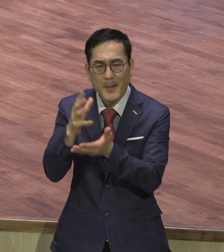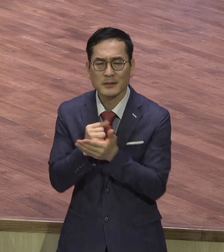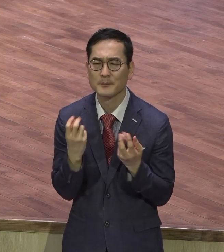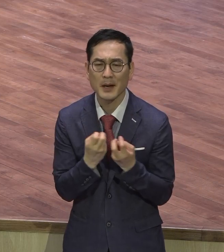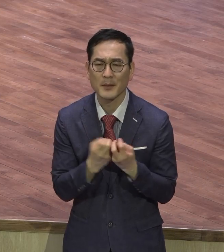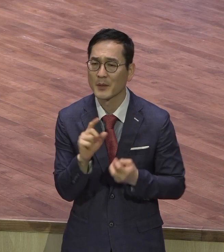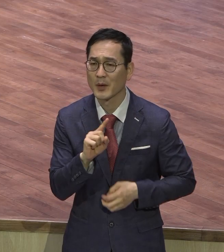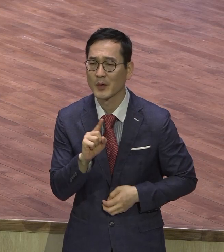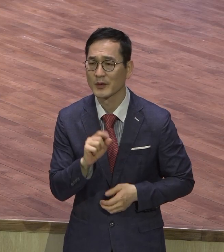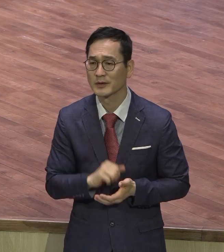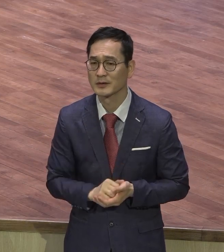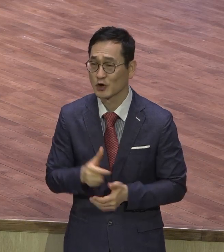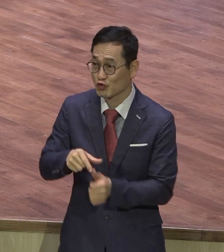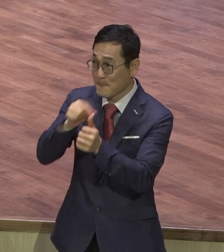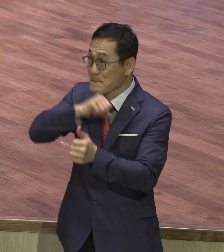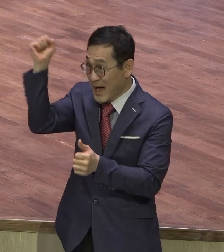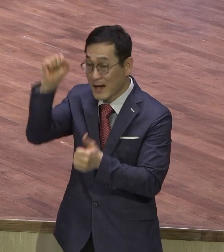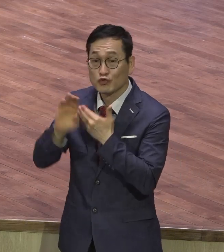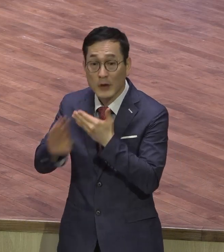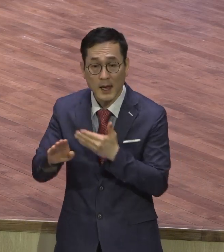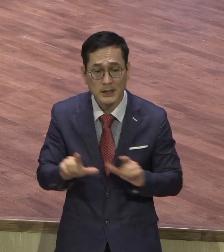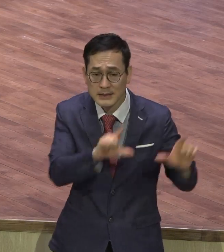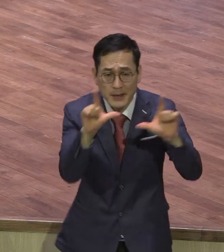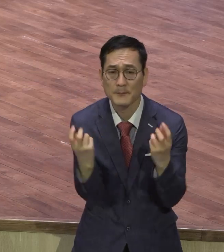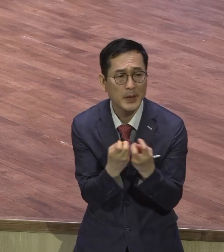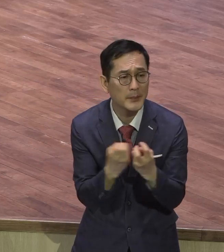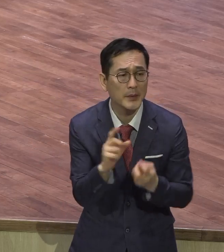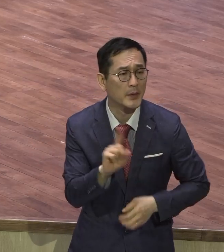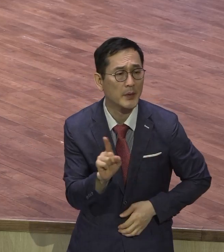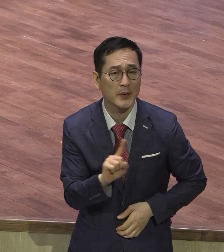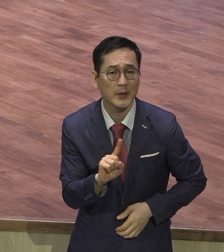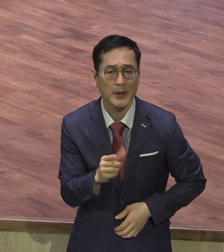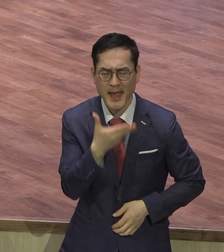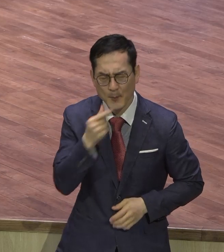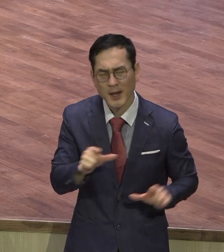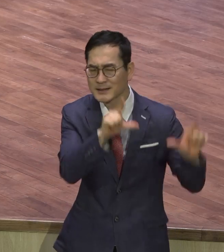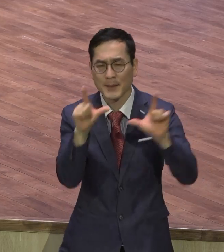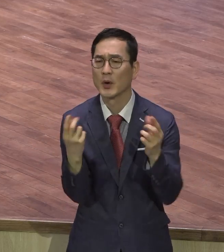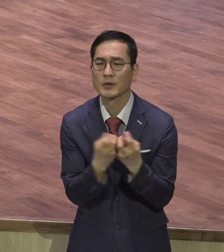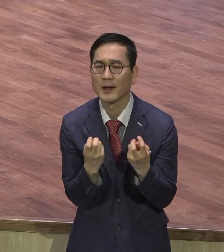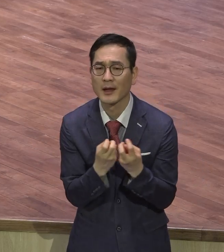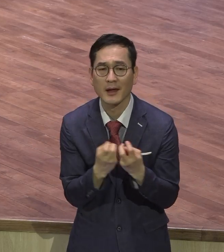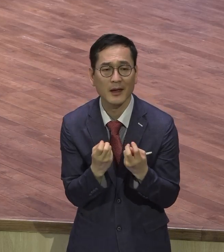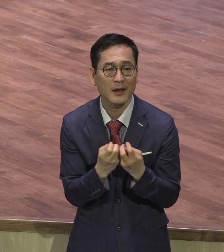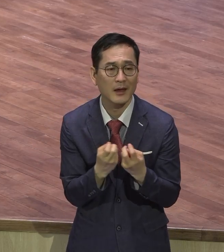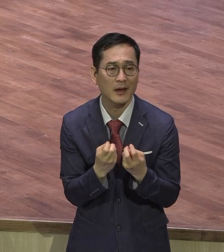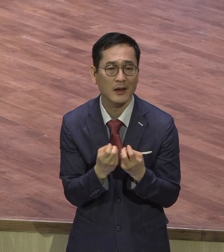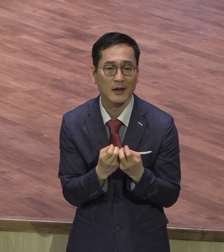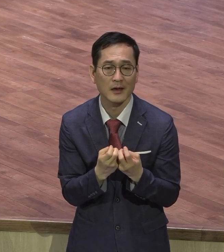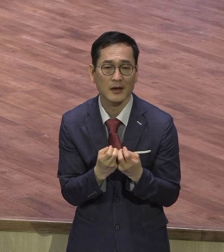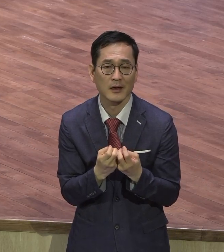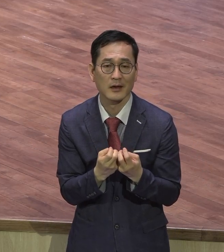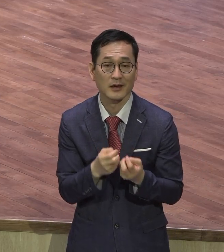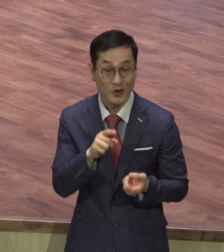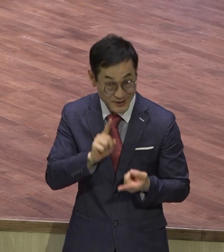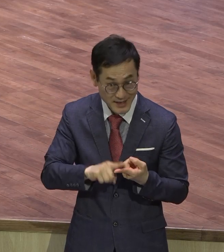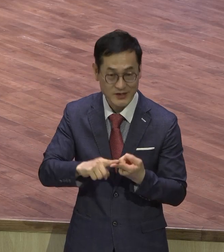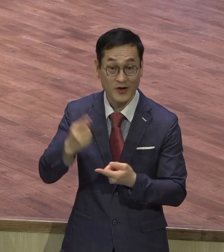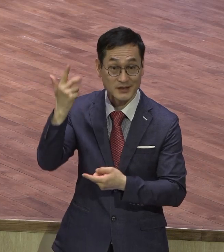어떻게 살아야, 구원은 받았는데 어떻게 행복한 삶을 살 수 있는지에 대해서